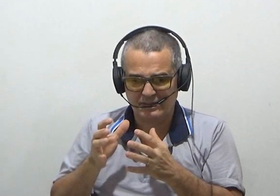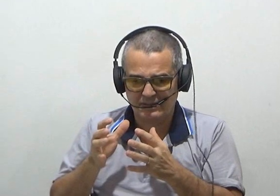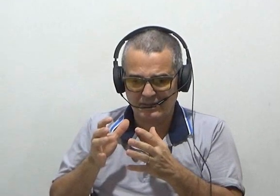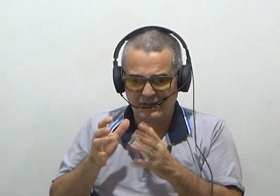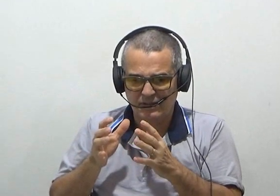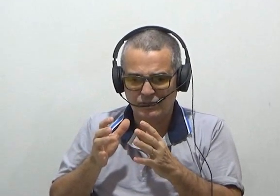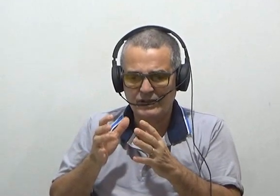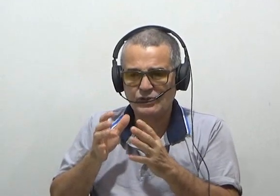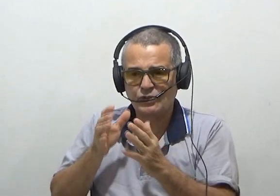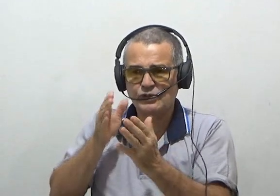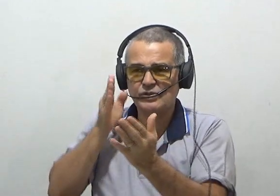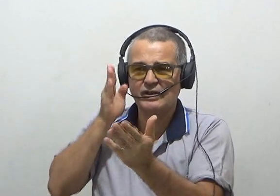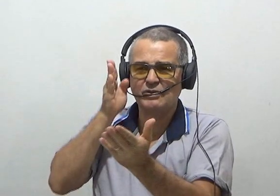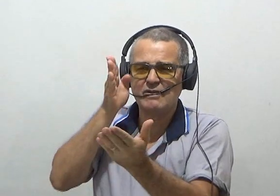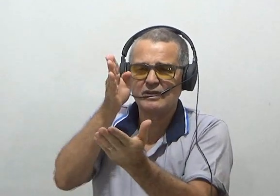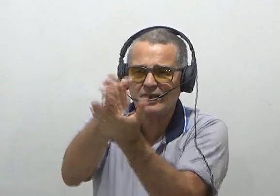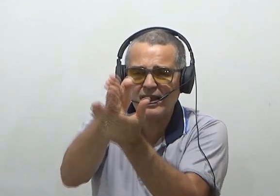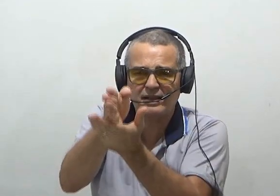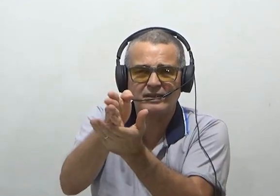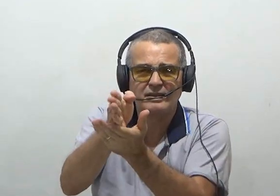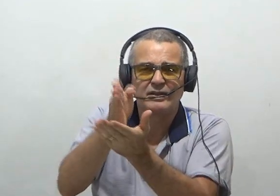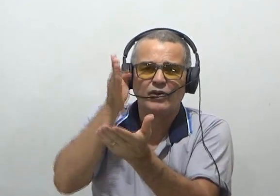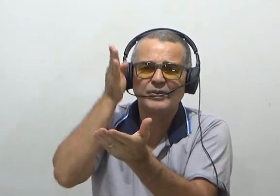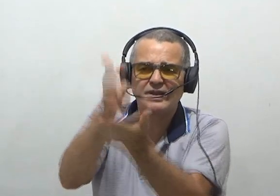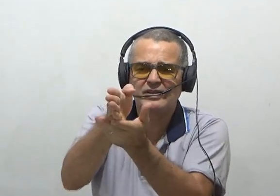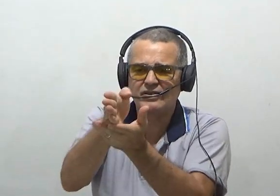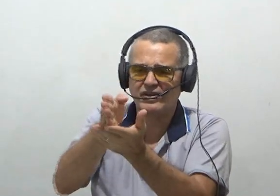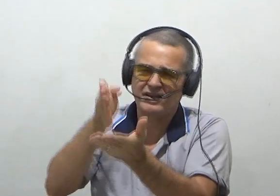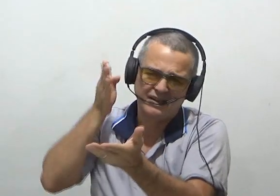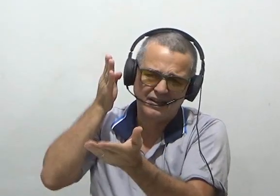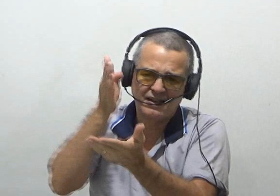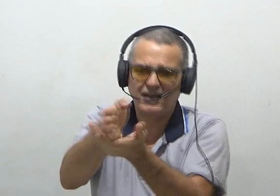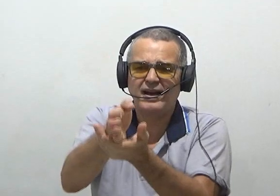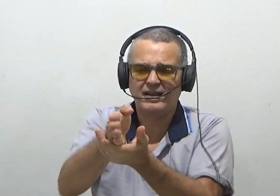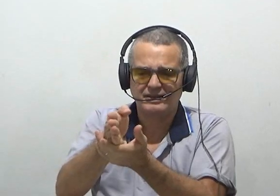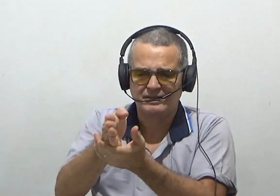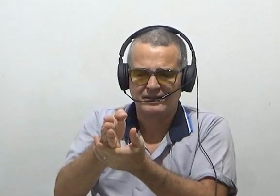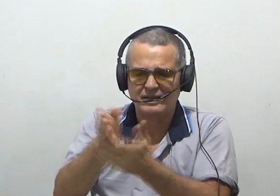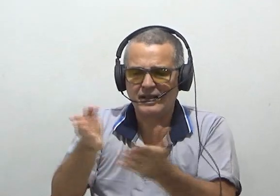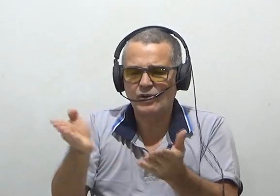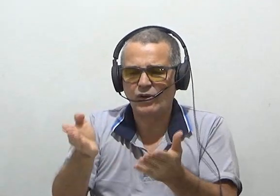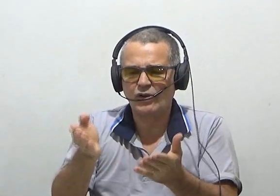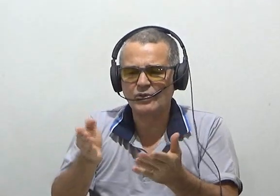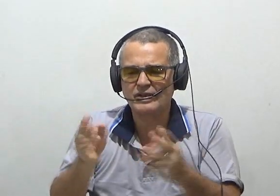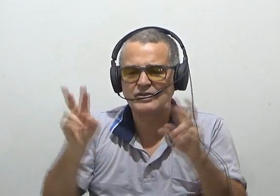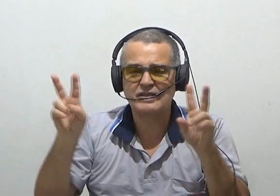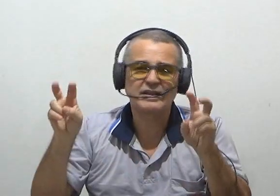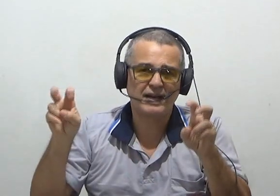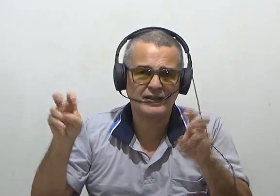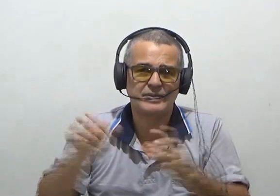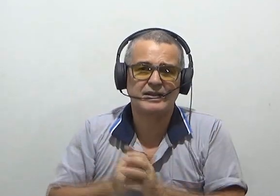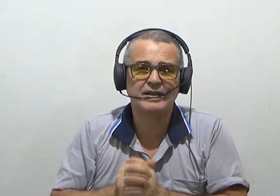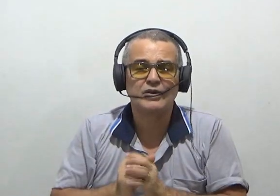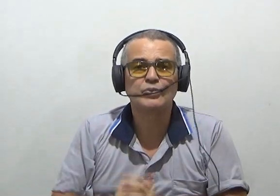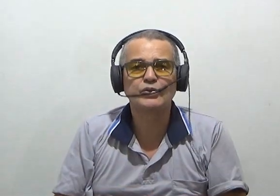tem. Uma construção direta, objetiva, clara. E aí eu coloco muitas vezes,